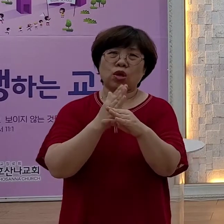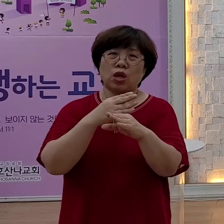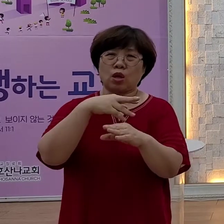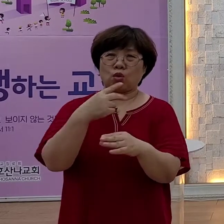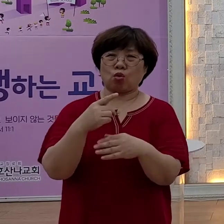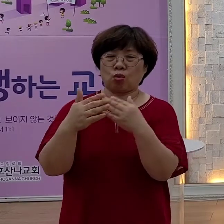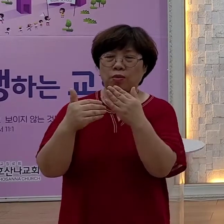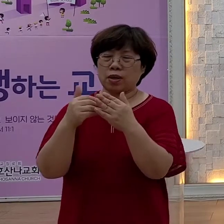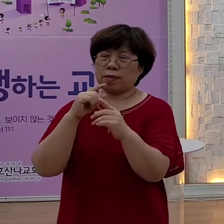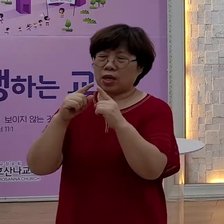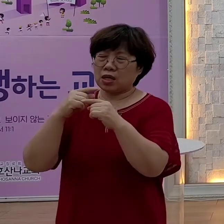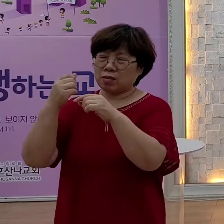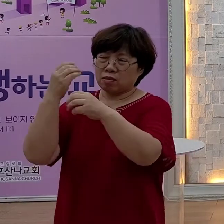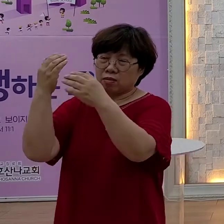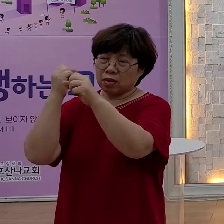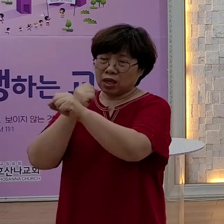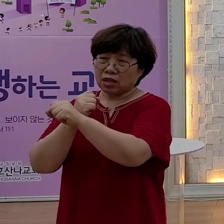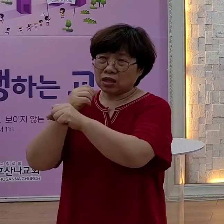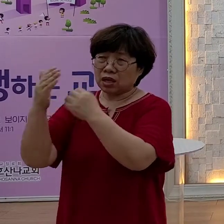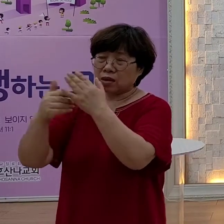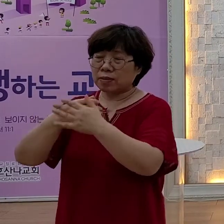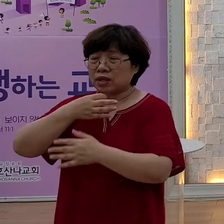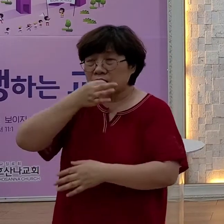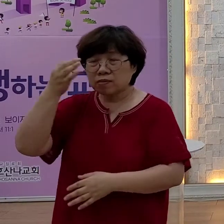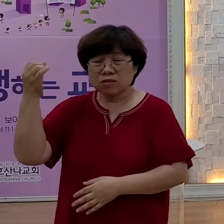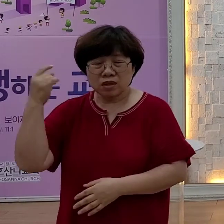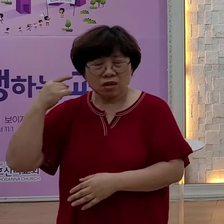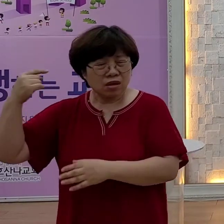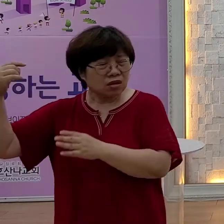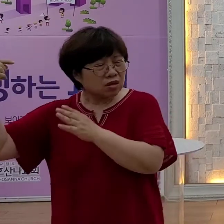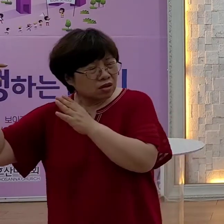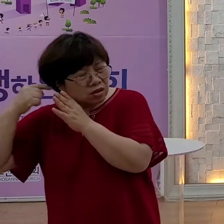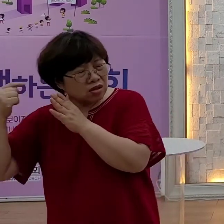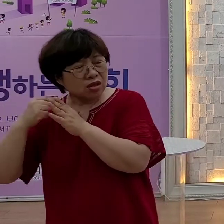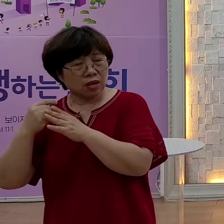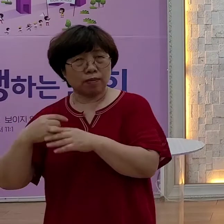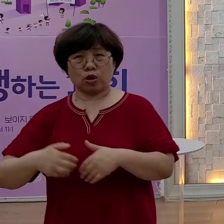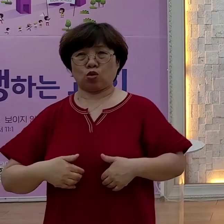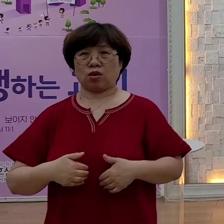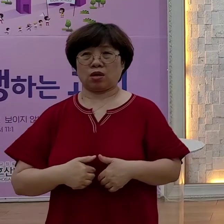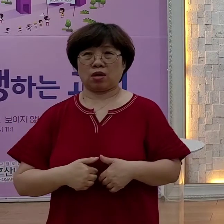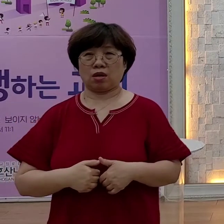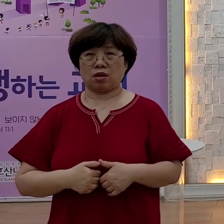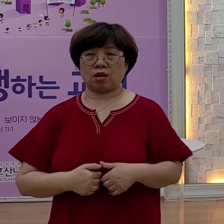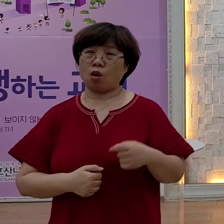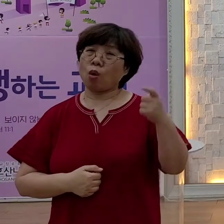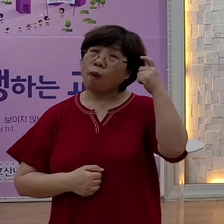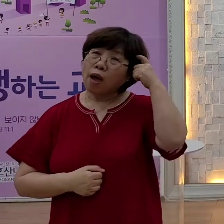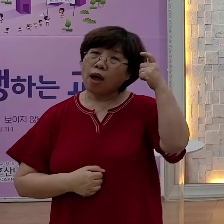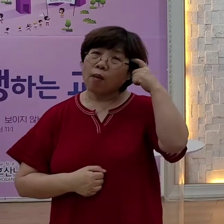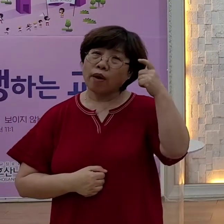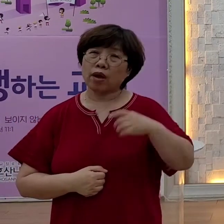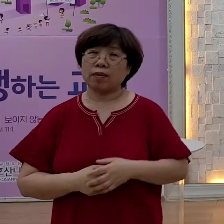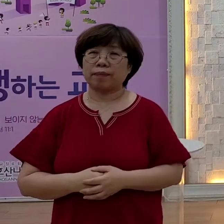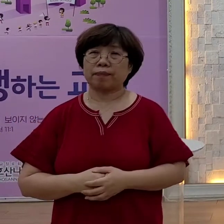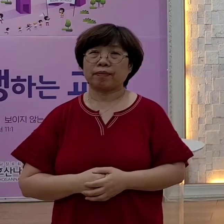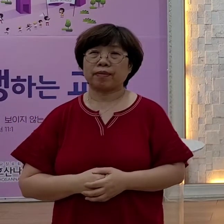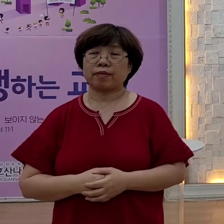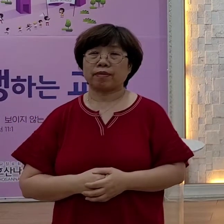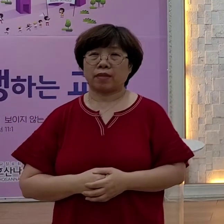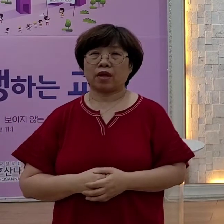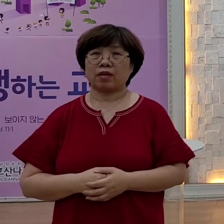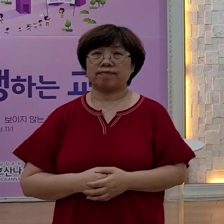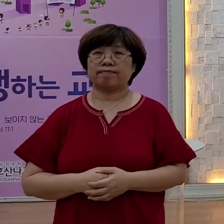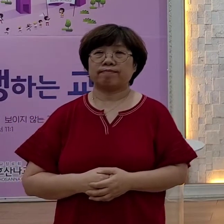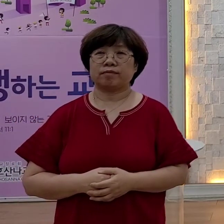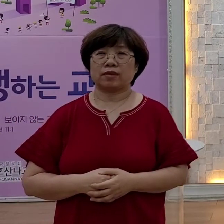하나님의 음성을 들으셔야 하는 거예요. 왜 하나님의 음성을 들어야 되느냐? 아까 뭐 묵시가 없으면 백성이 방자에